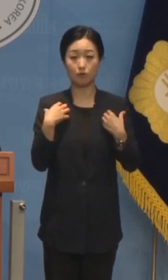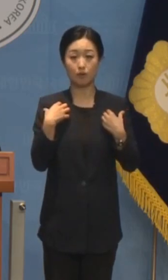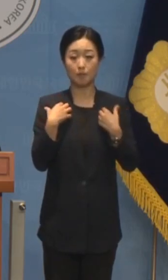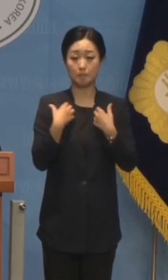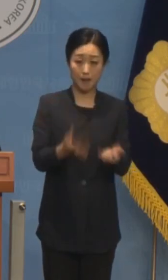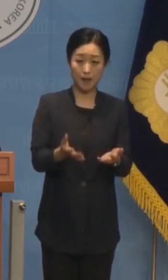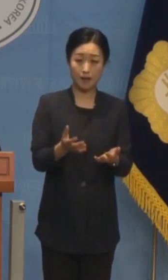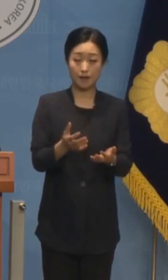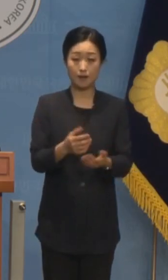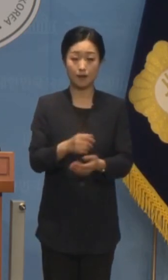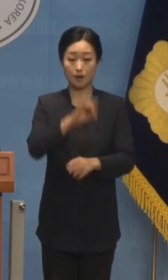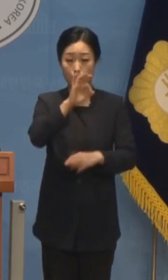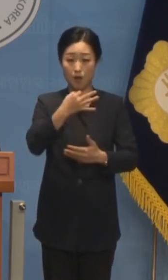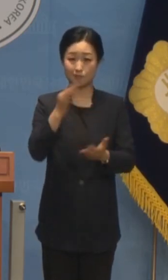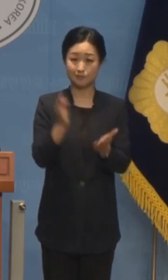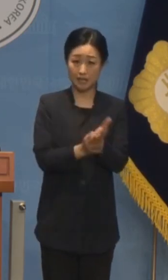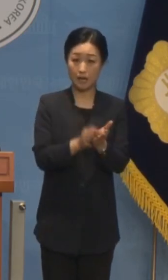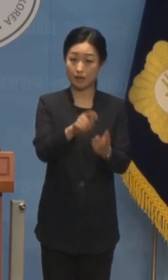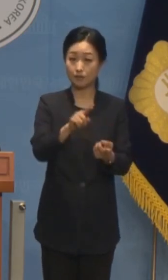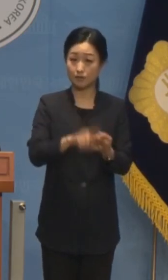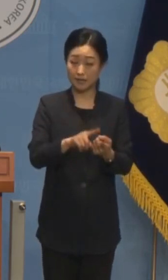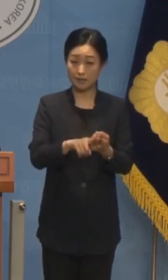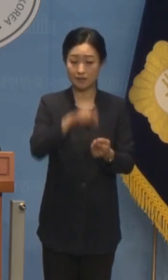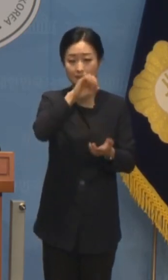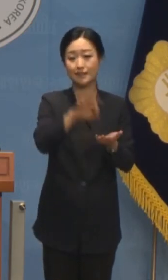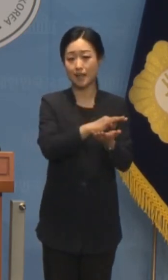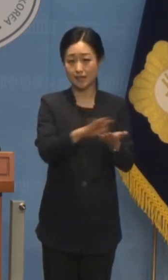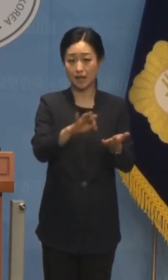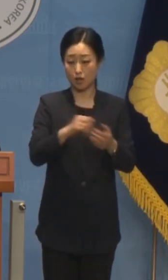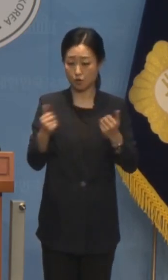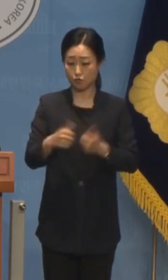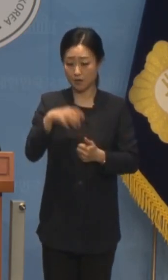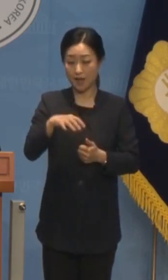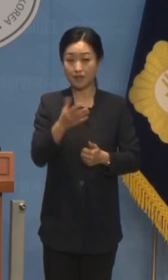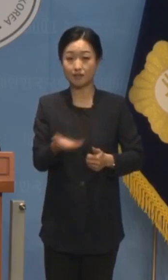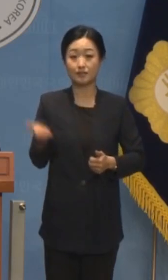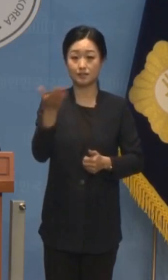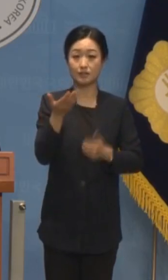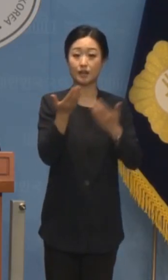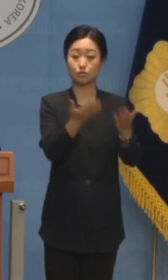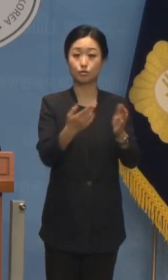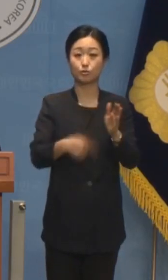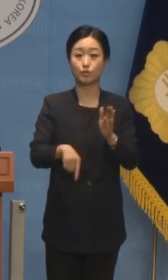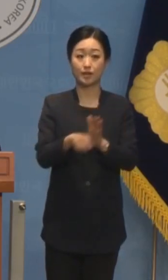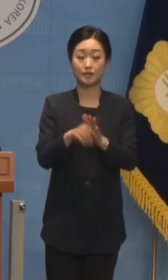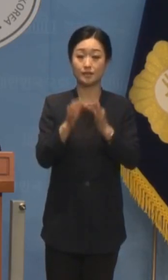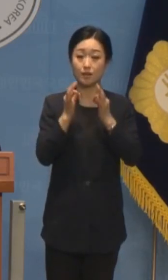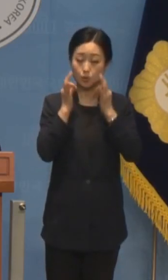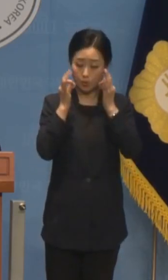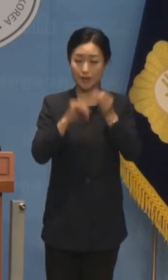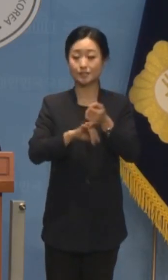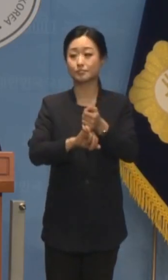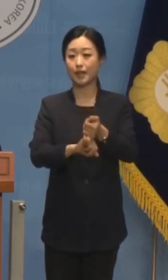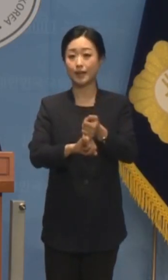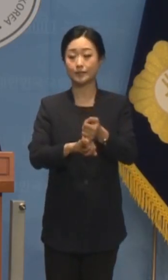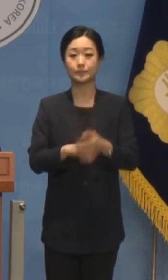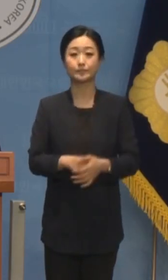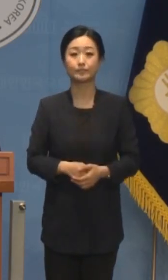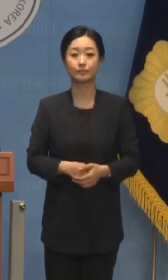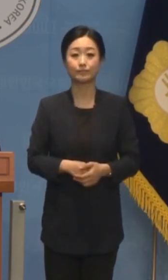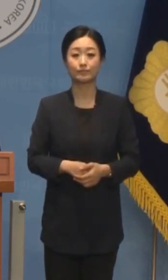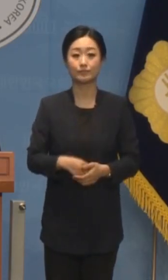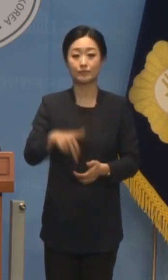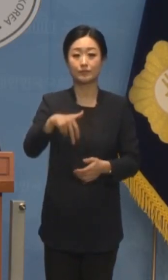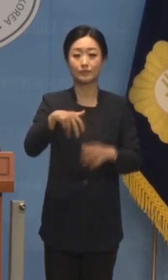초국 간부 후 개선 산을 국회차원에서 될 수 있도록 최선을 다하겠습니다 항상